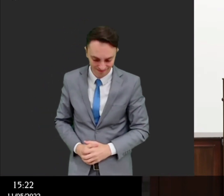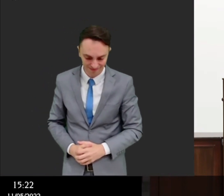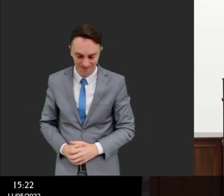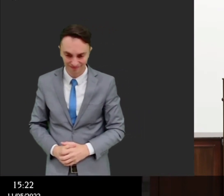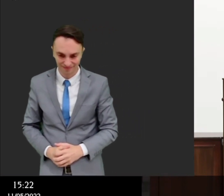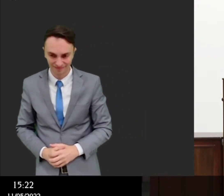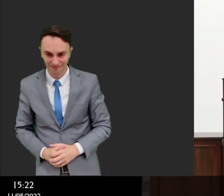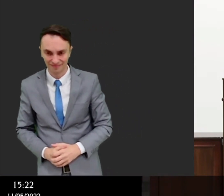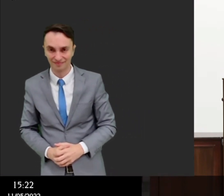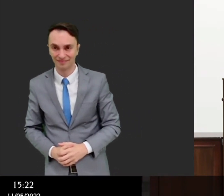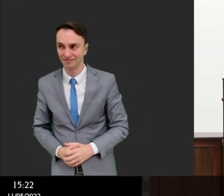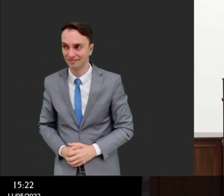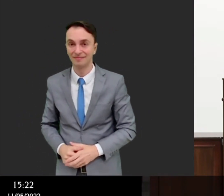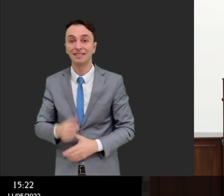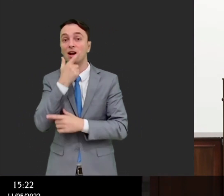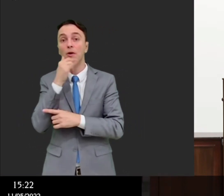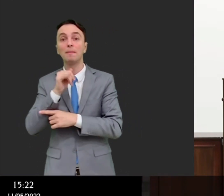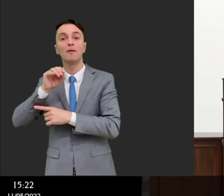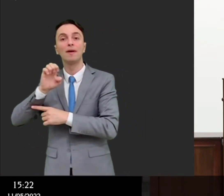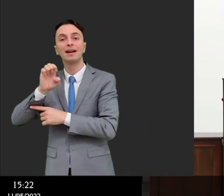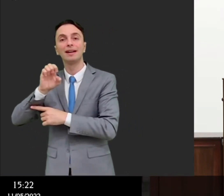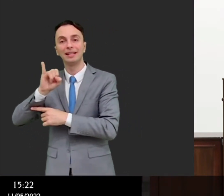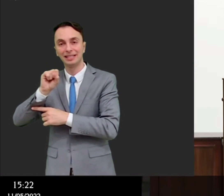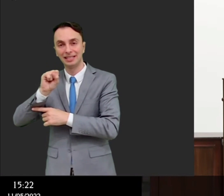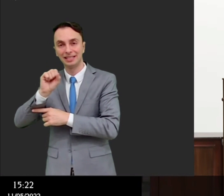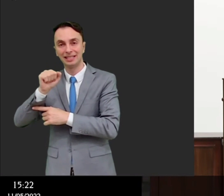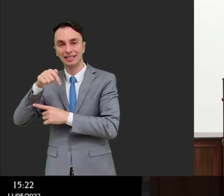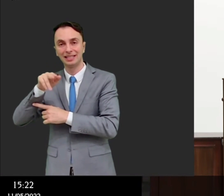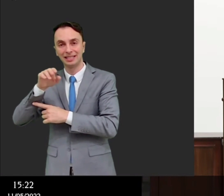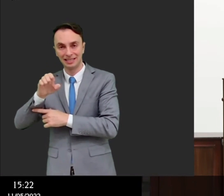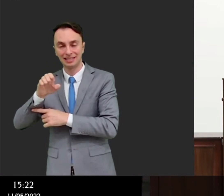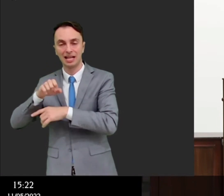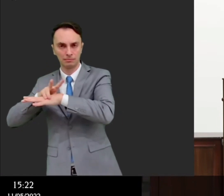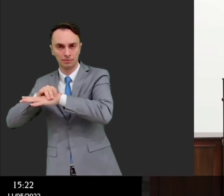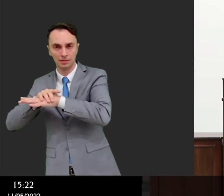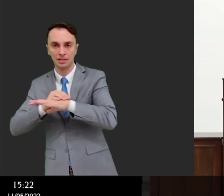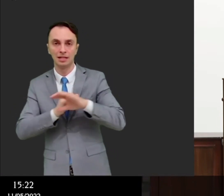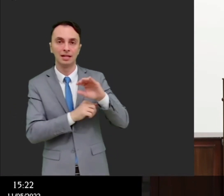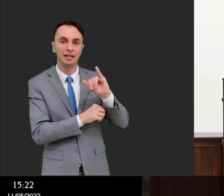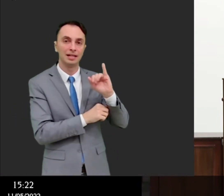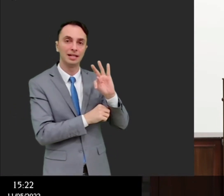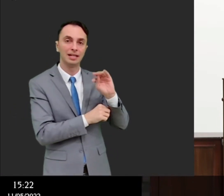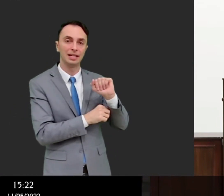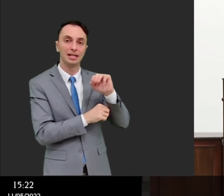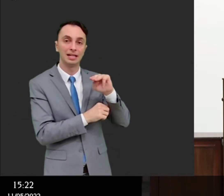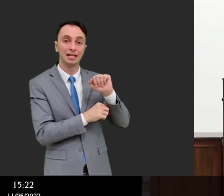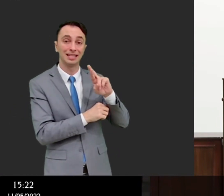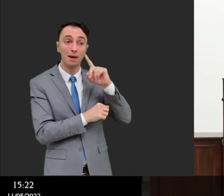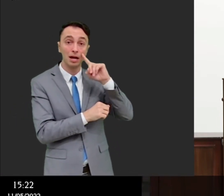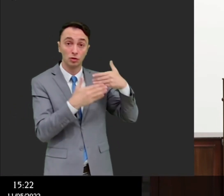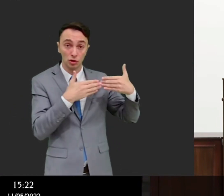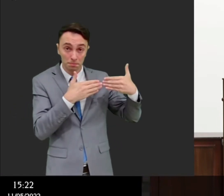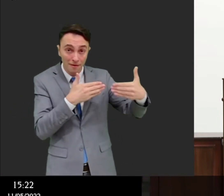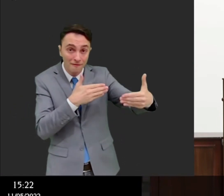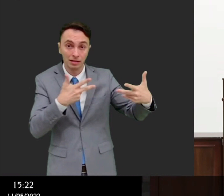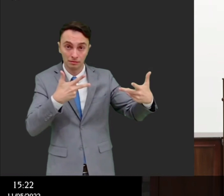Elida, de Mauá, está enfermo. O irmão Itamar, da cidade de Arcos, Minas, passará por uma cirurgia.